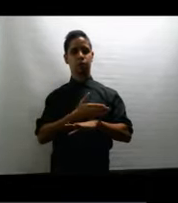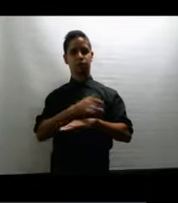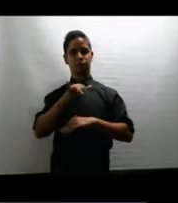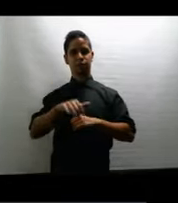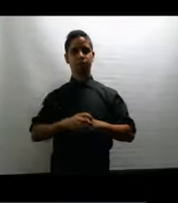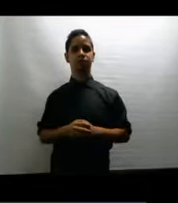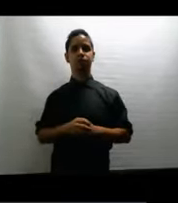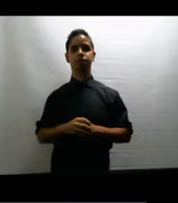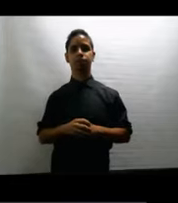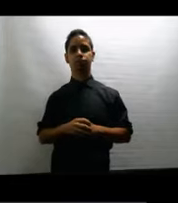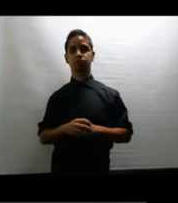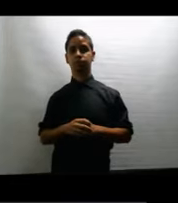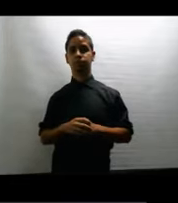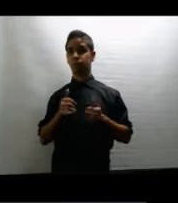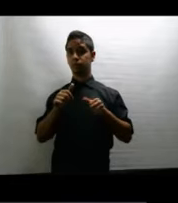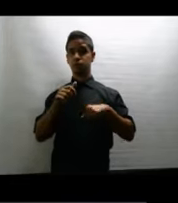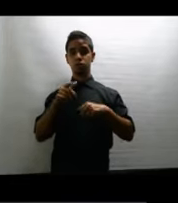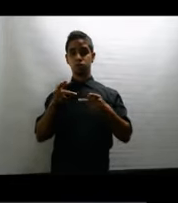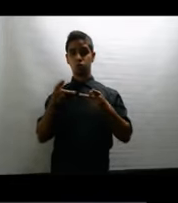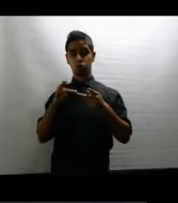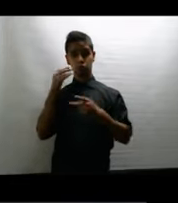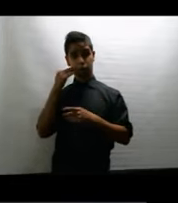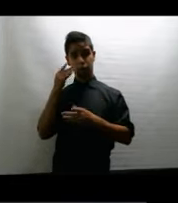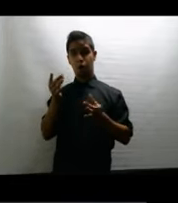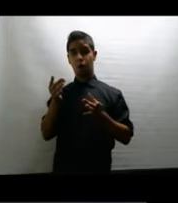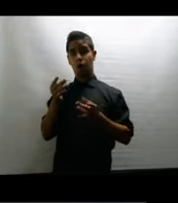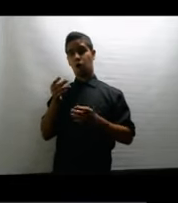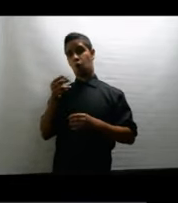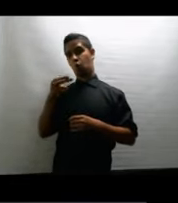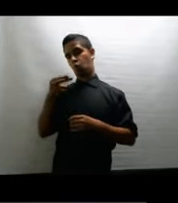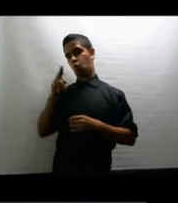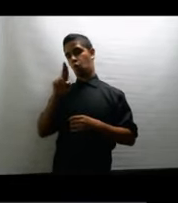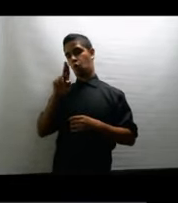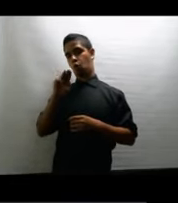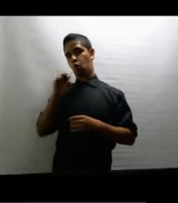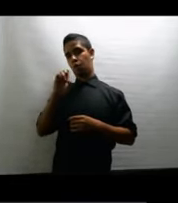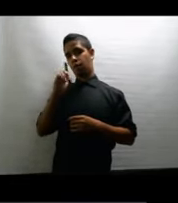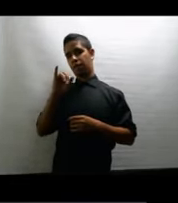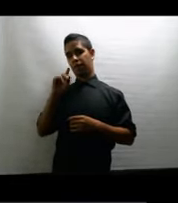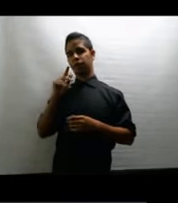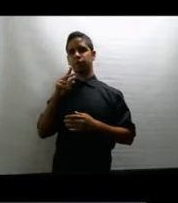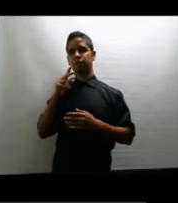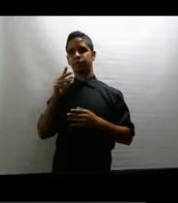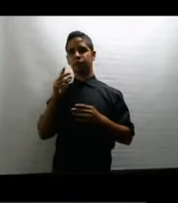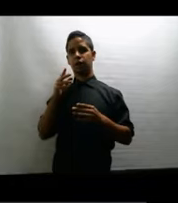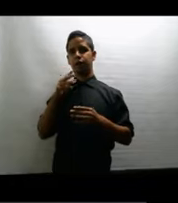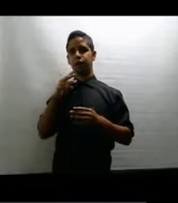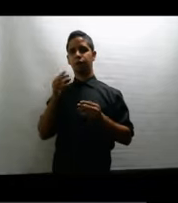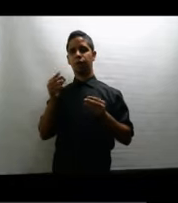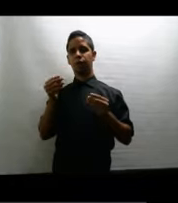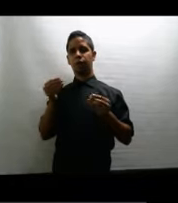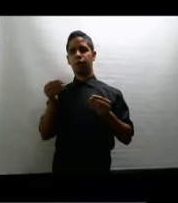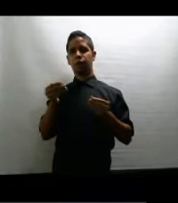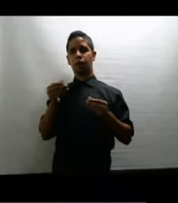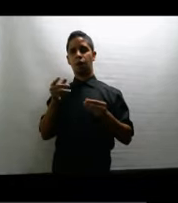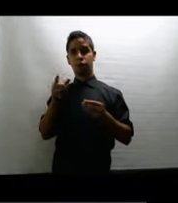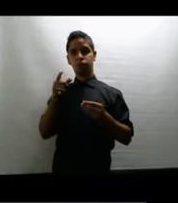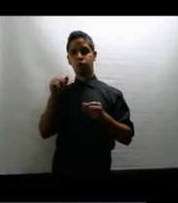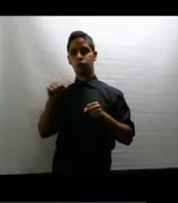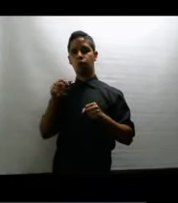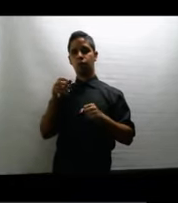En cualquier lugar en que la humedad sea problema. Como en el gabinete debajo del fregadero, por ejemplo, coloca una taza